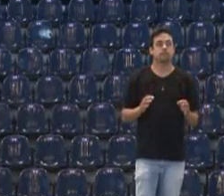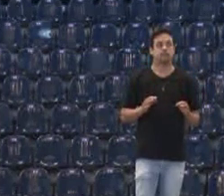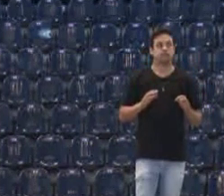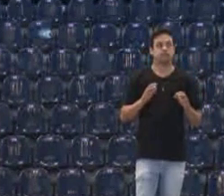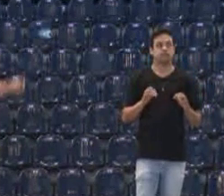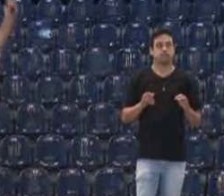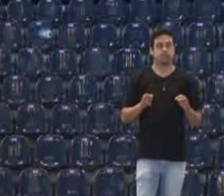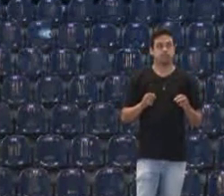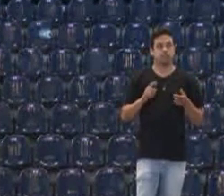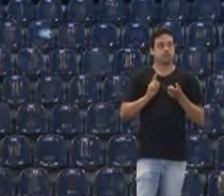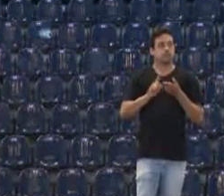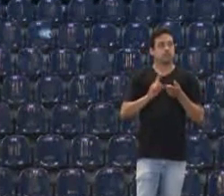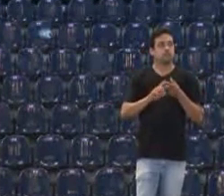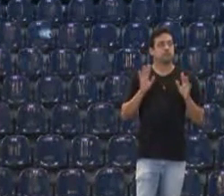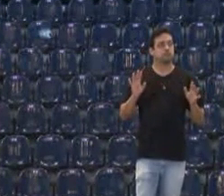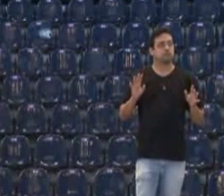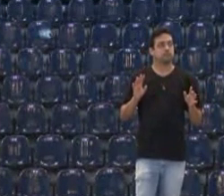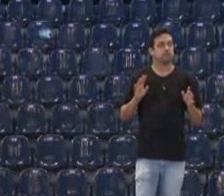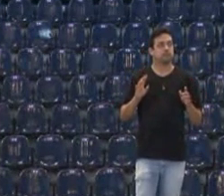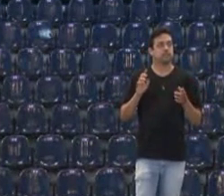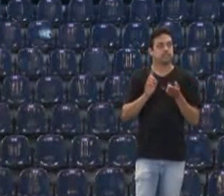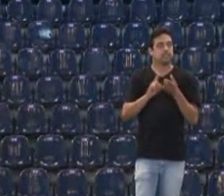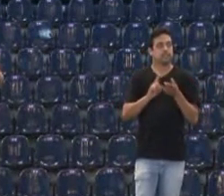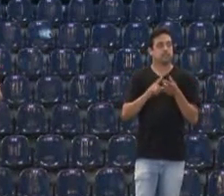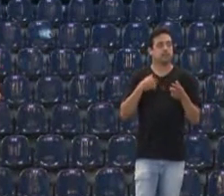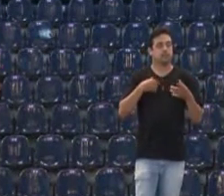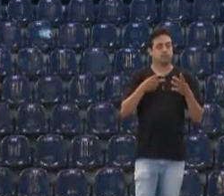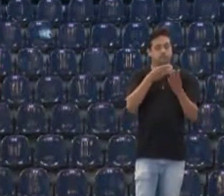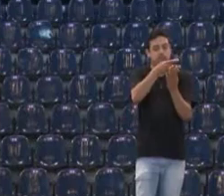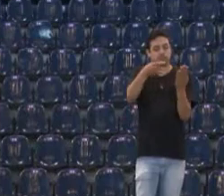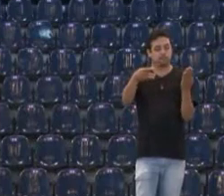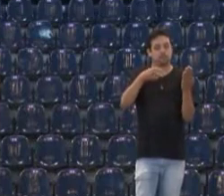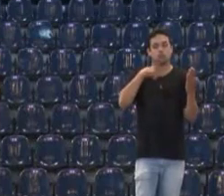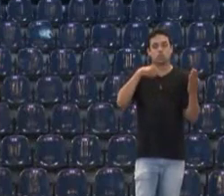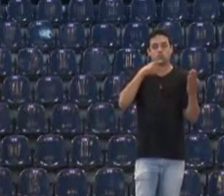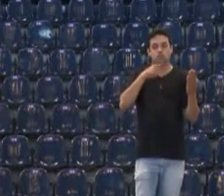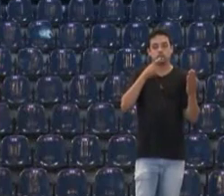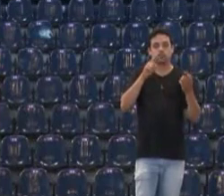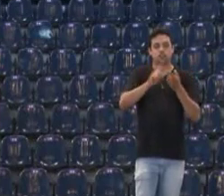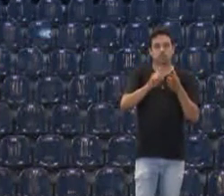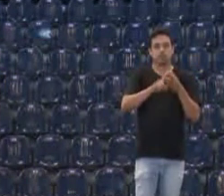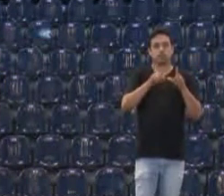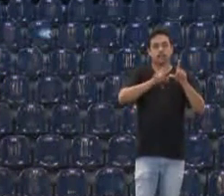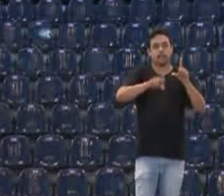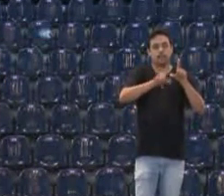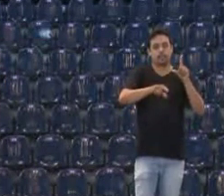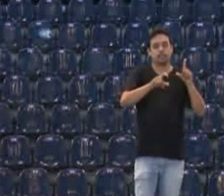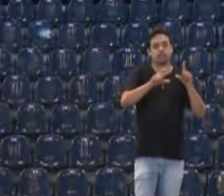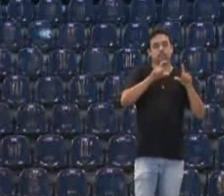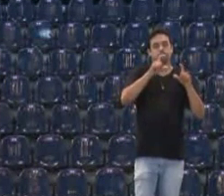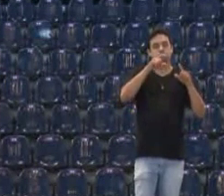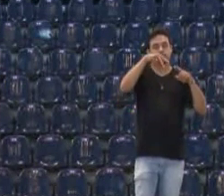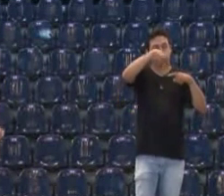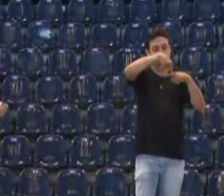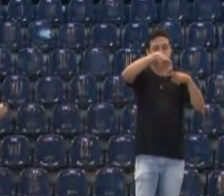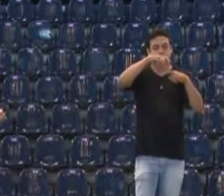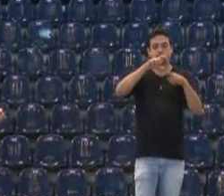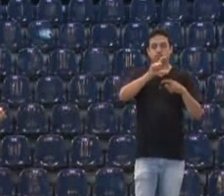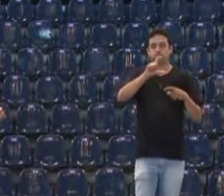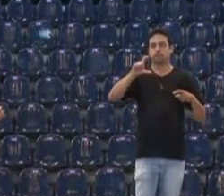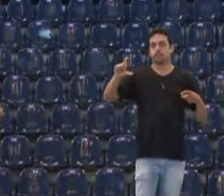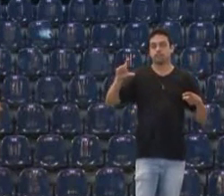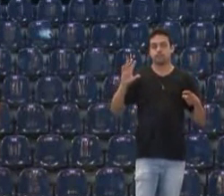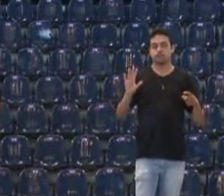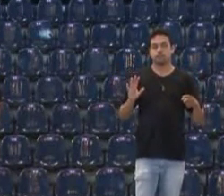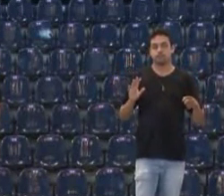nobre. Professor, mas mesmo com caligrafia não tem jeito não. Letra de forma, tá certo? Imagina